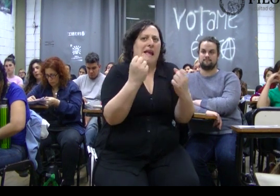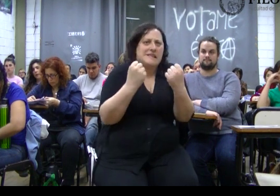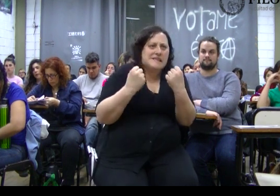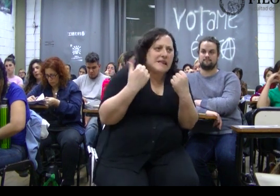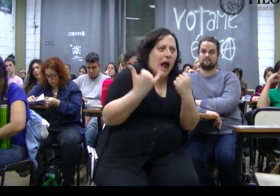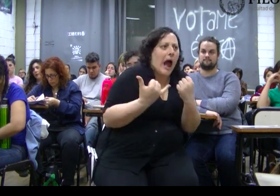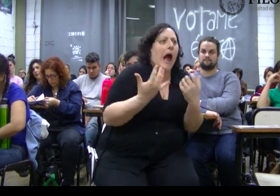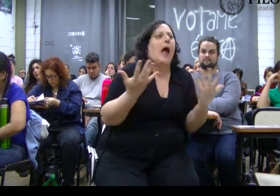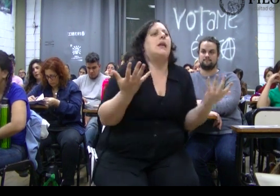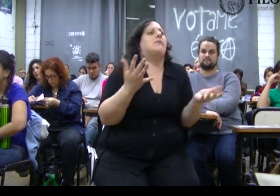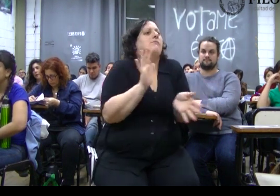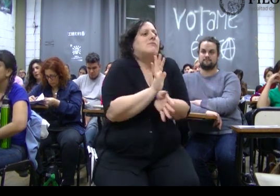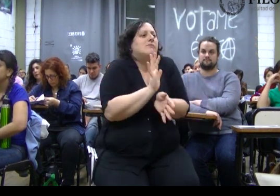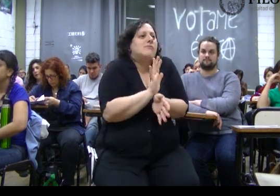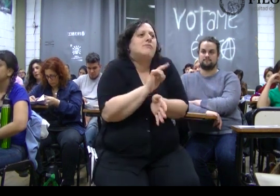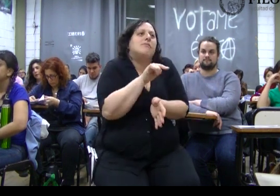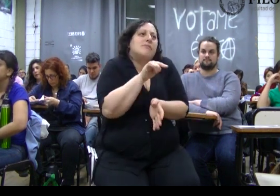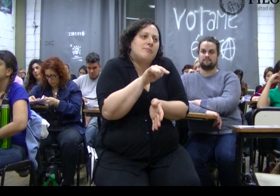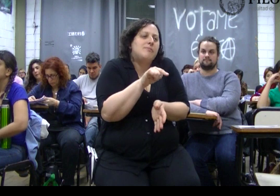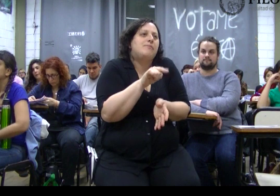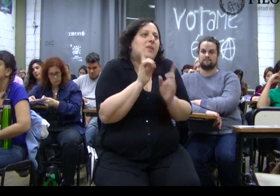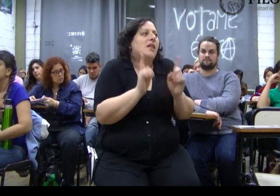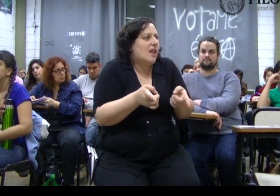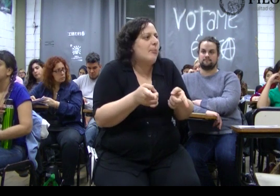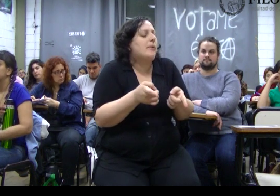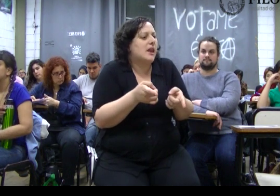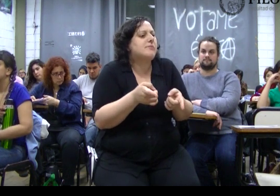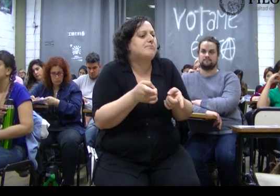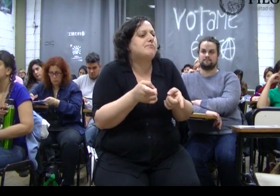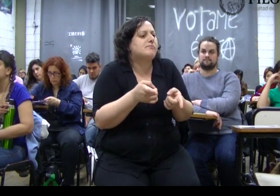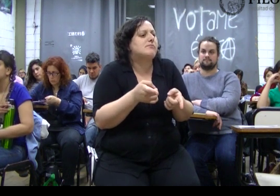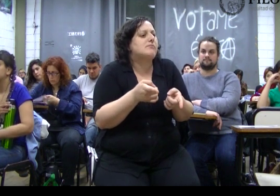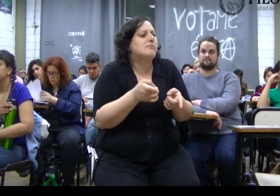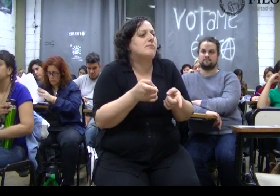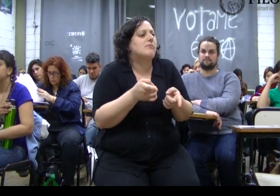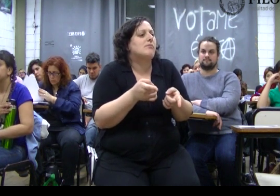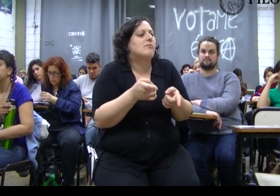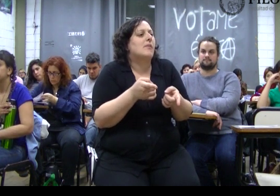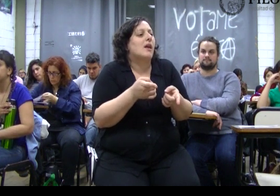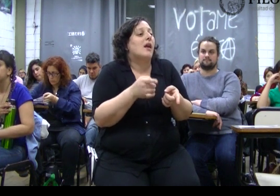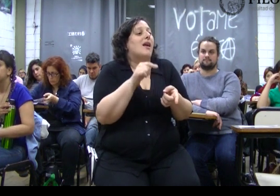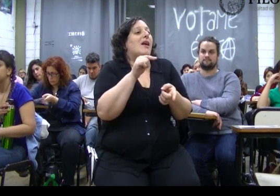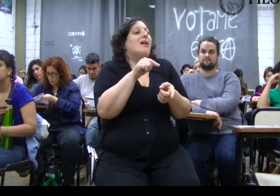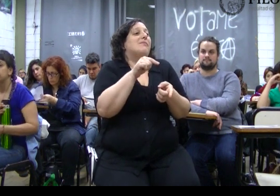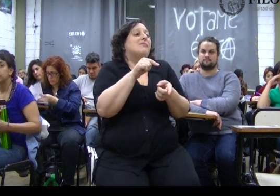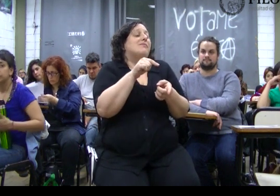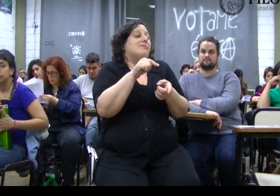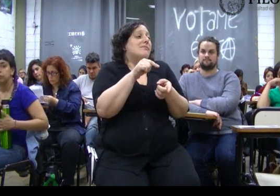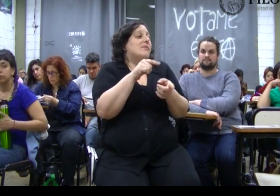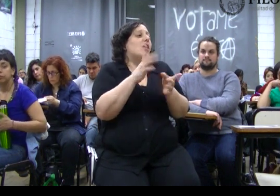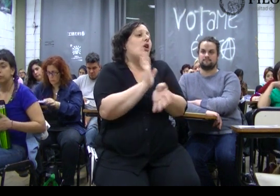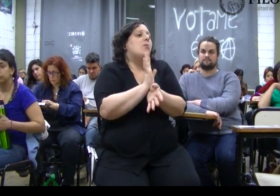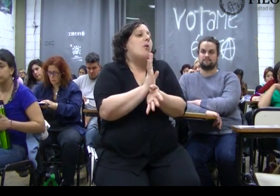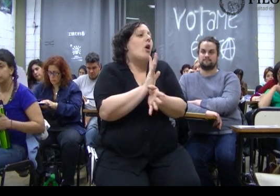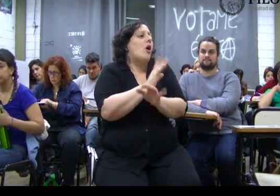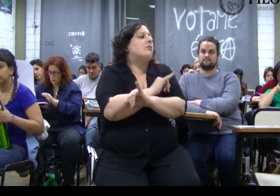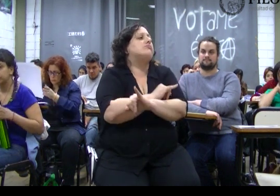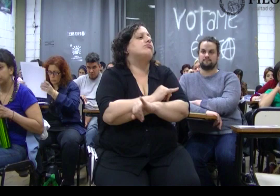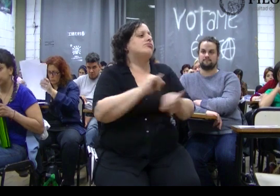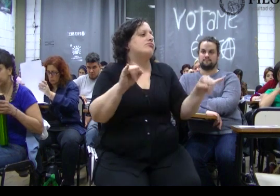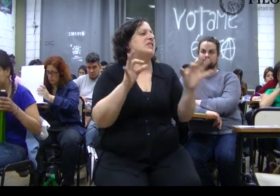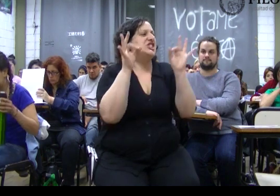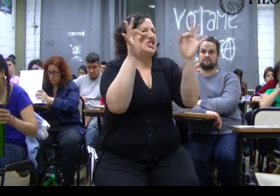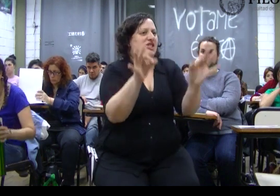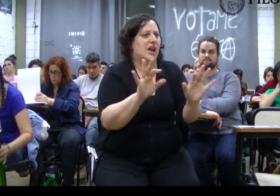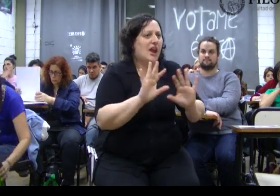un paraguas para que se equipare el acceso a la información acerca de estas temáticas. Por eso está bueno